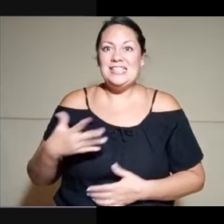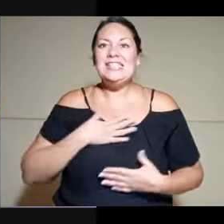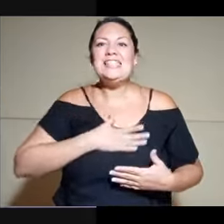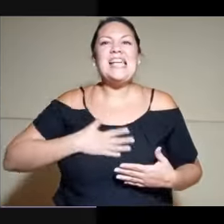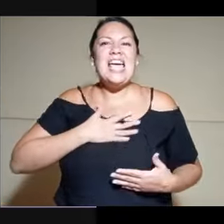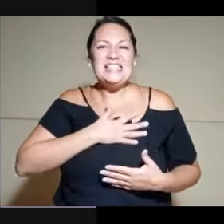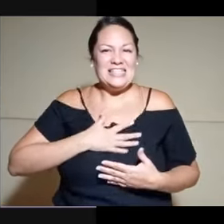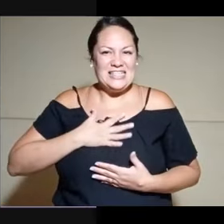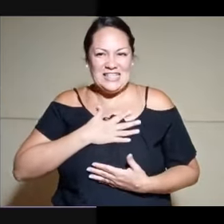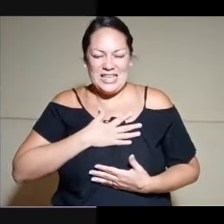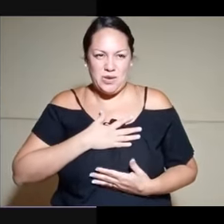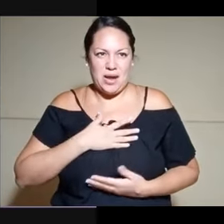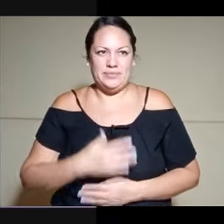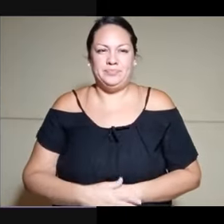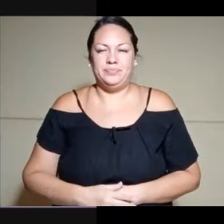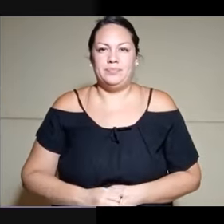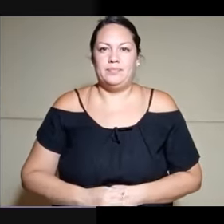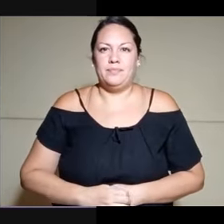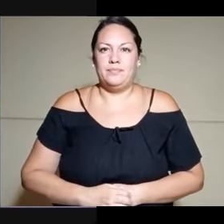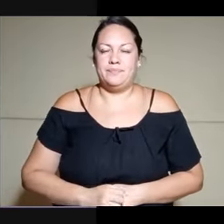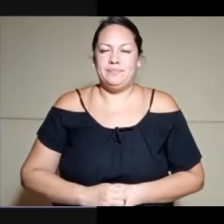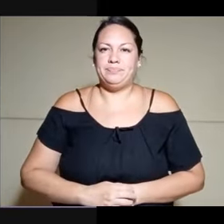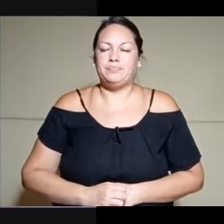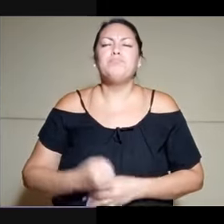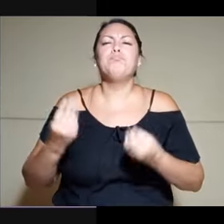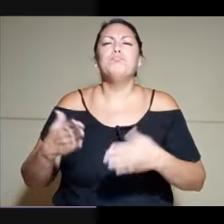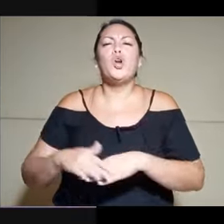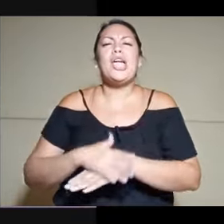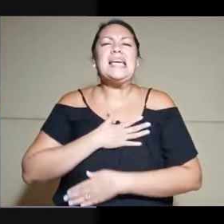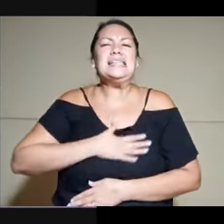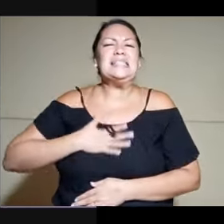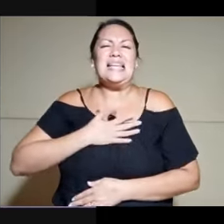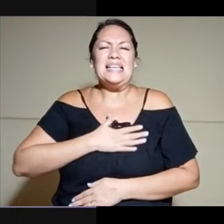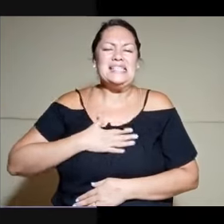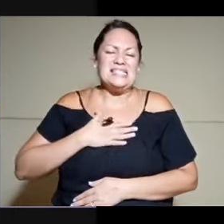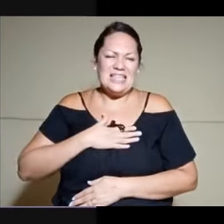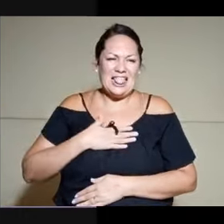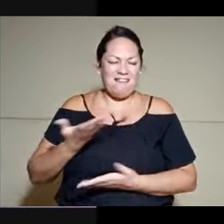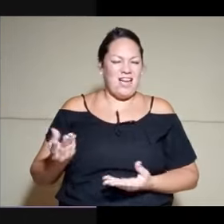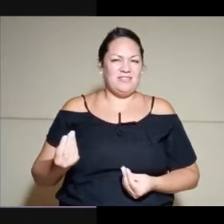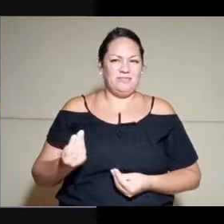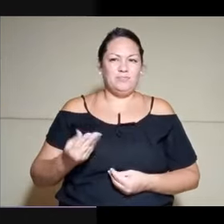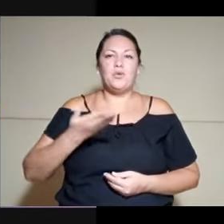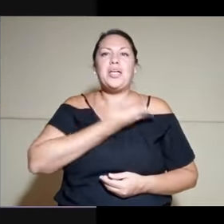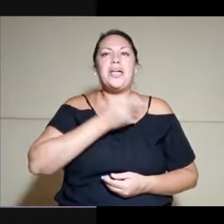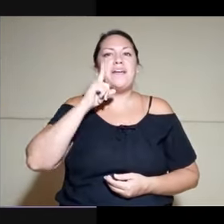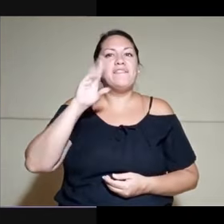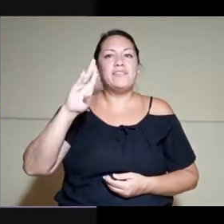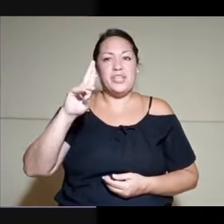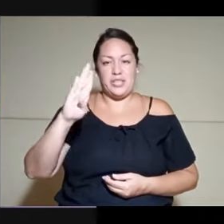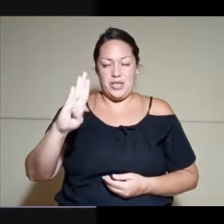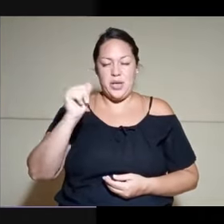Sensitivas y acá dijeron motoras. Muy bien, pero casi todas son sensitivas. La mayoría de las fibras del trigémino son